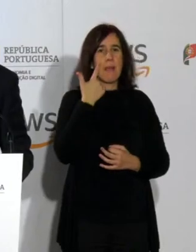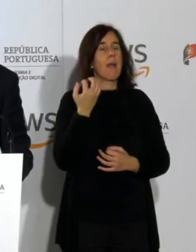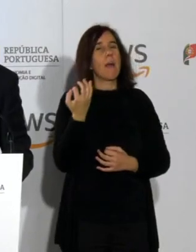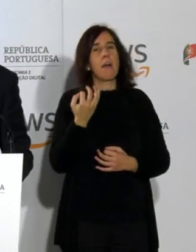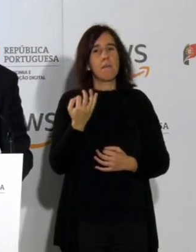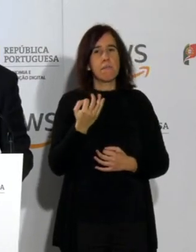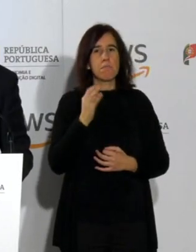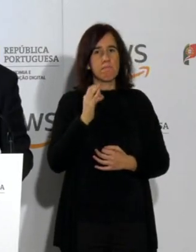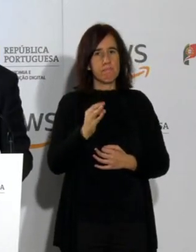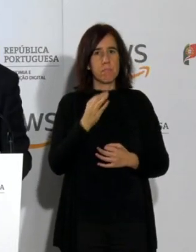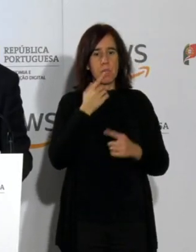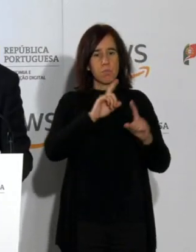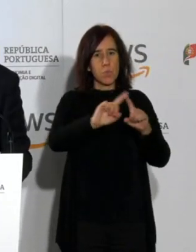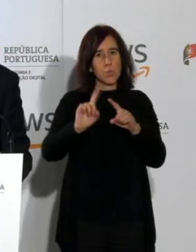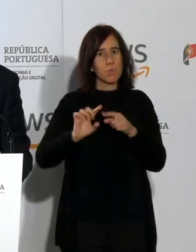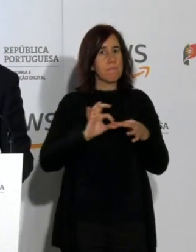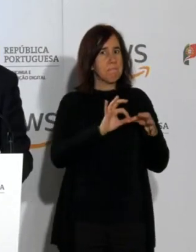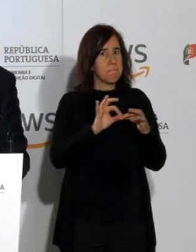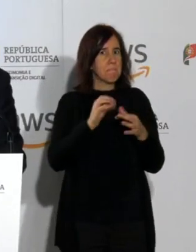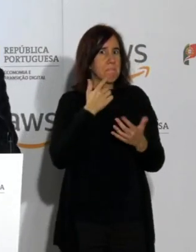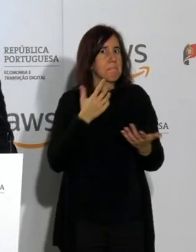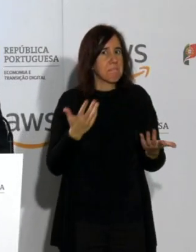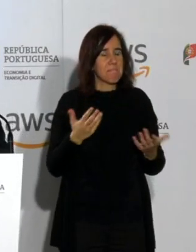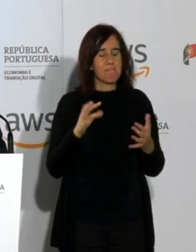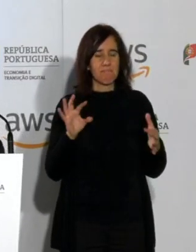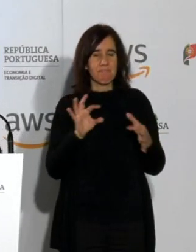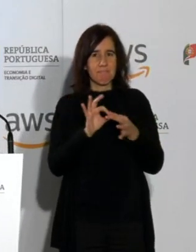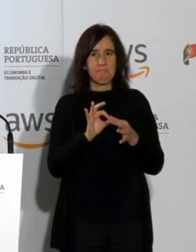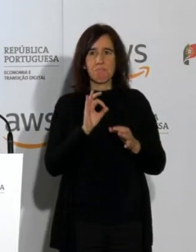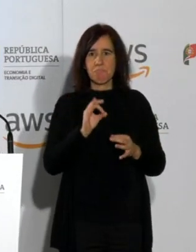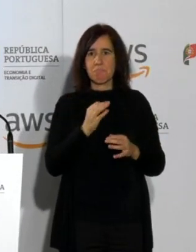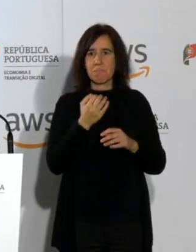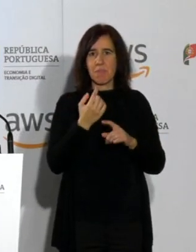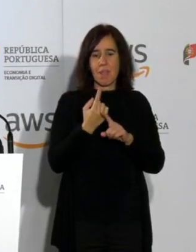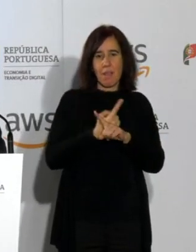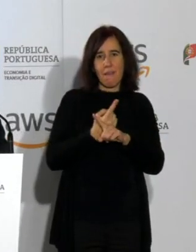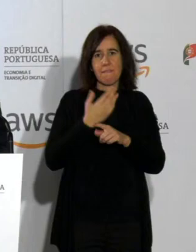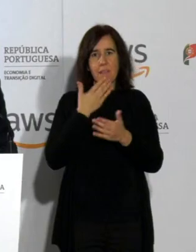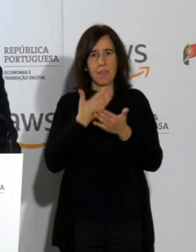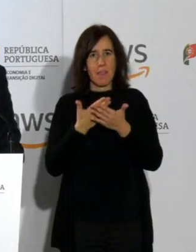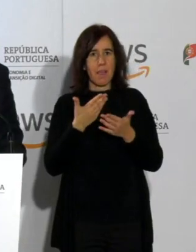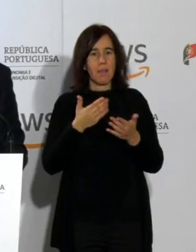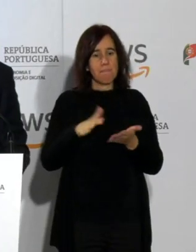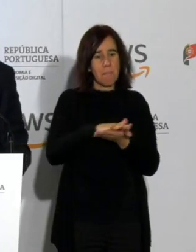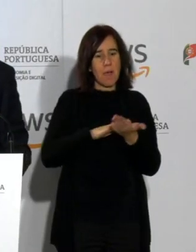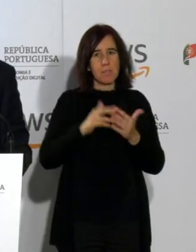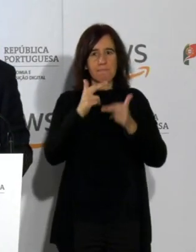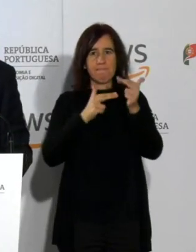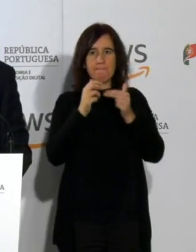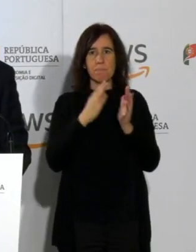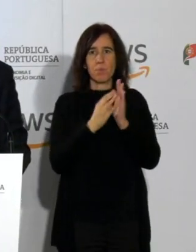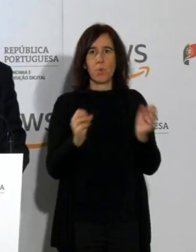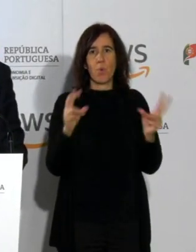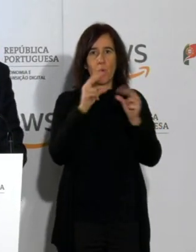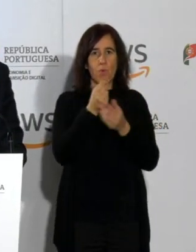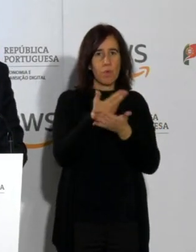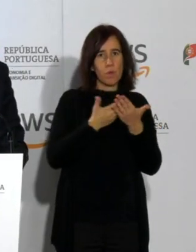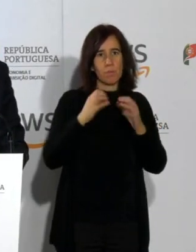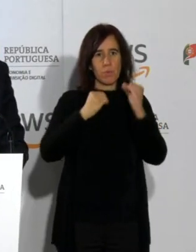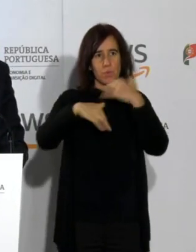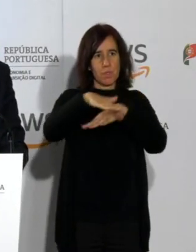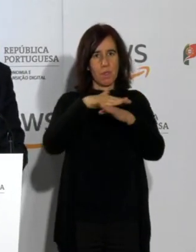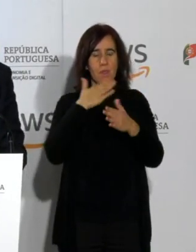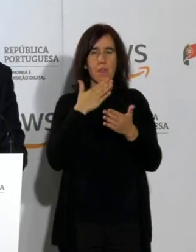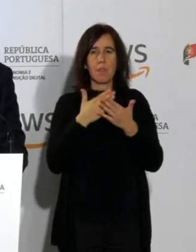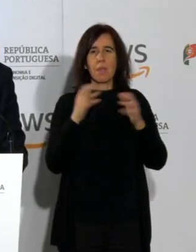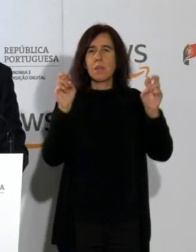um alinhamento de astros, ou melhor dizendo, uma combinação virtuosa de fatores que permitiu lançar as bases de um novo modelo de economia e sociedade